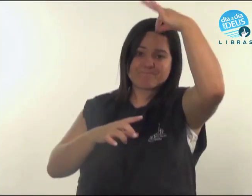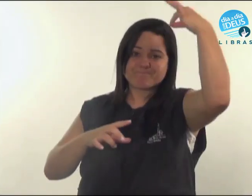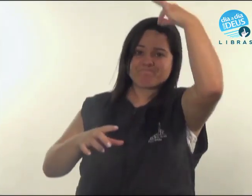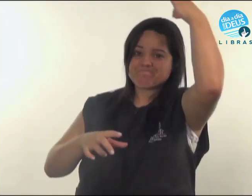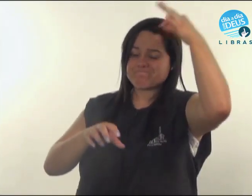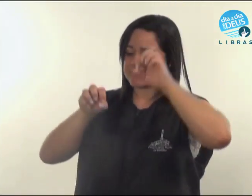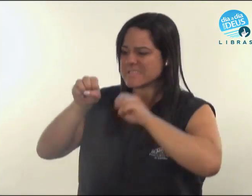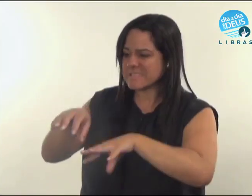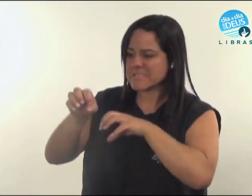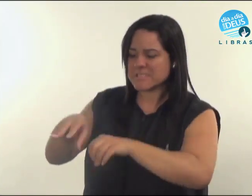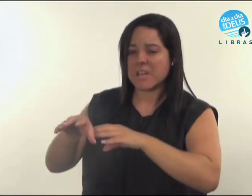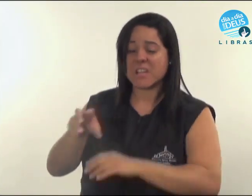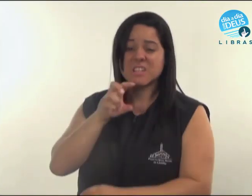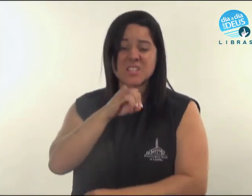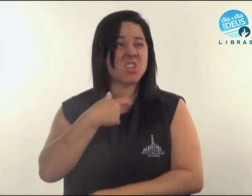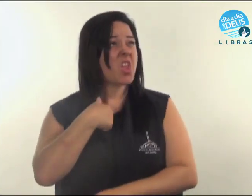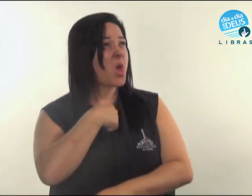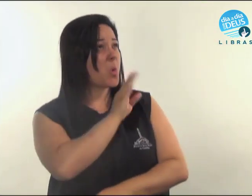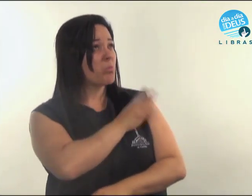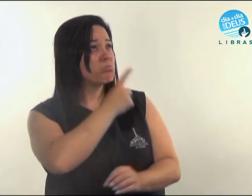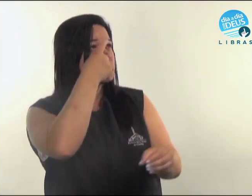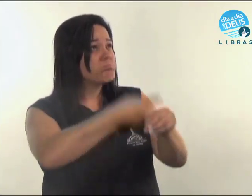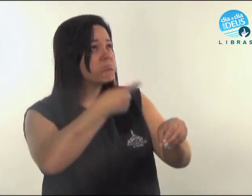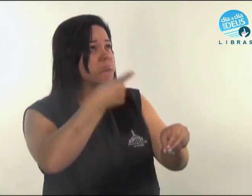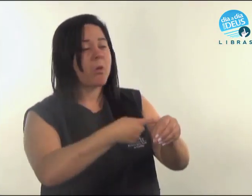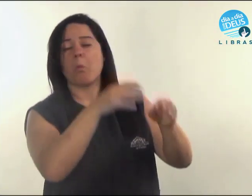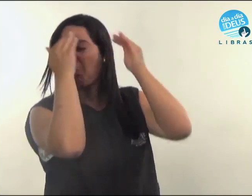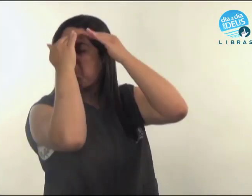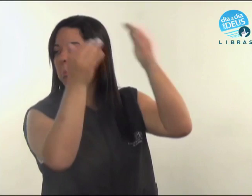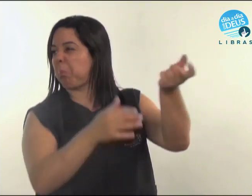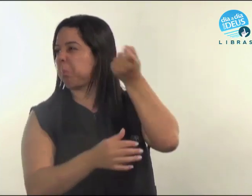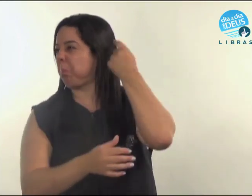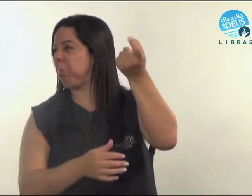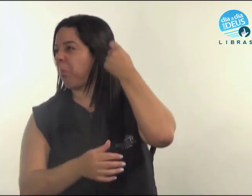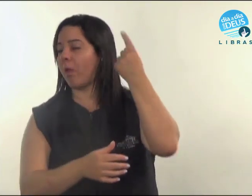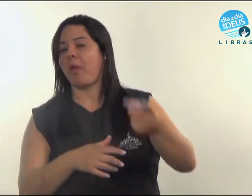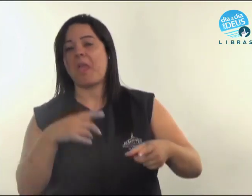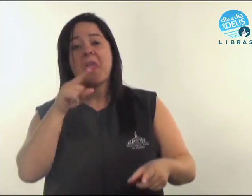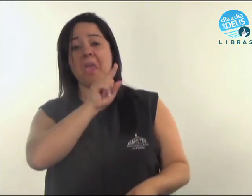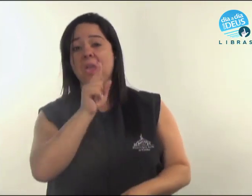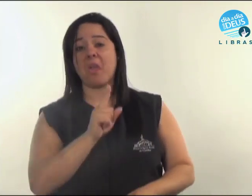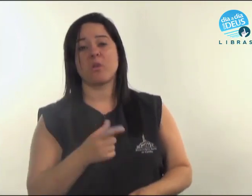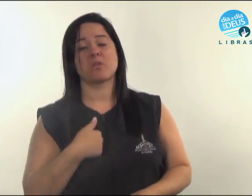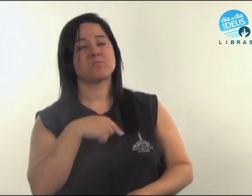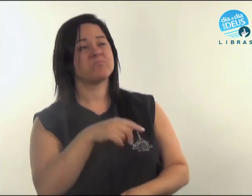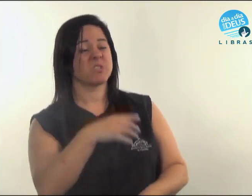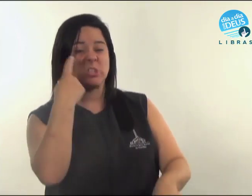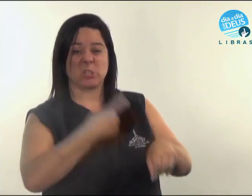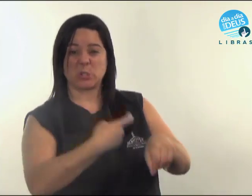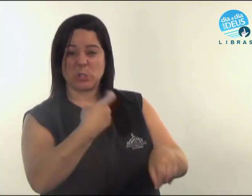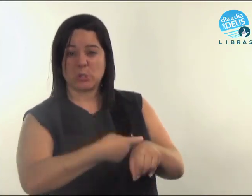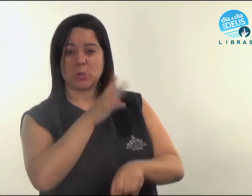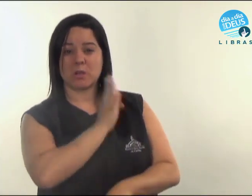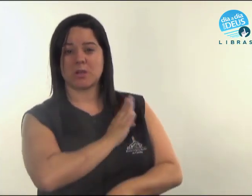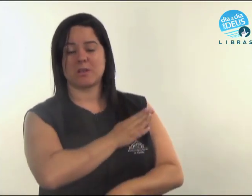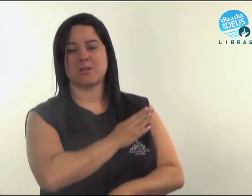meu coração, ou eu tento mentir a voz do Espírito e não respondo, Deus disciplina os seus